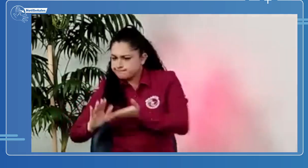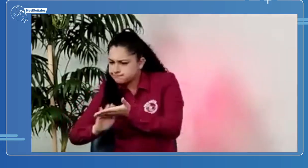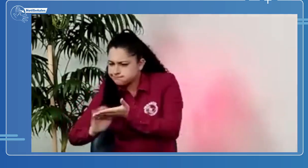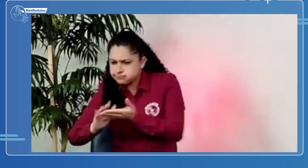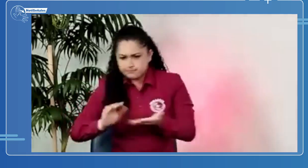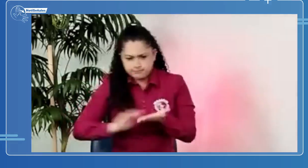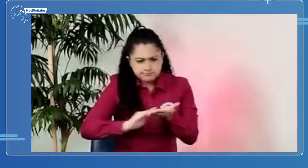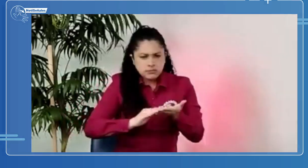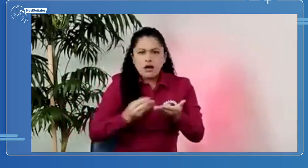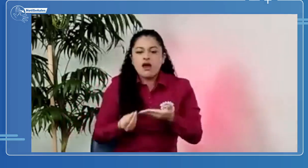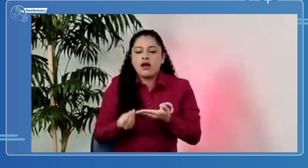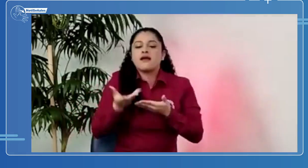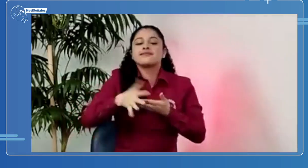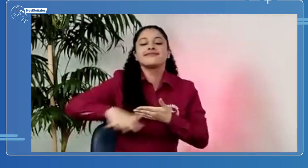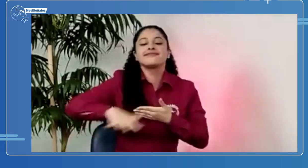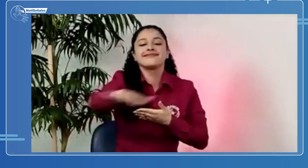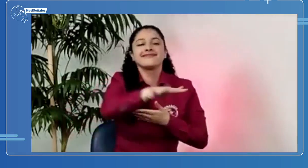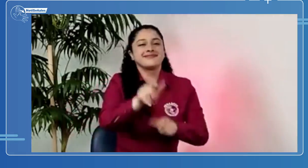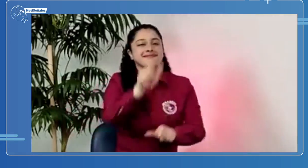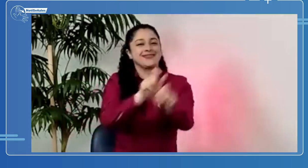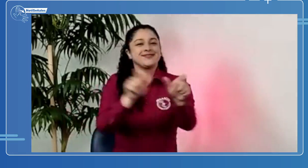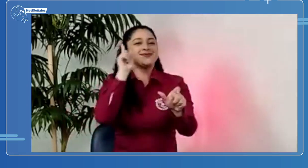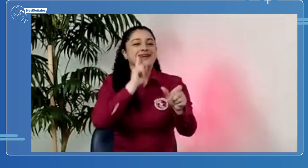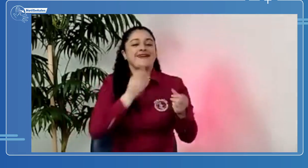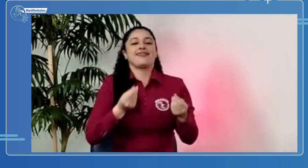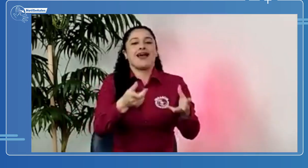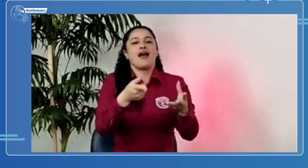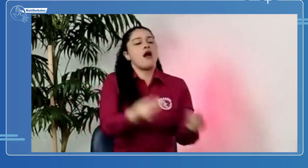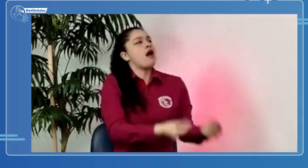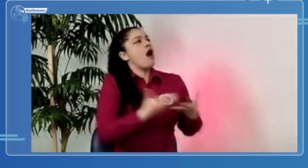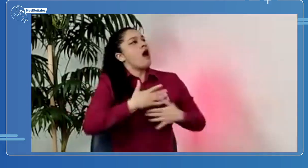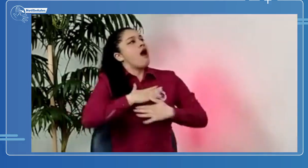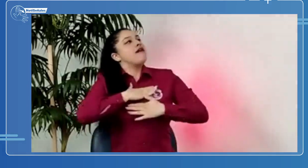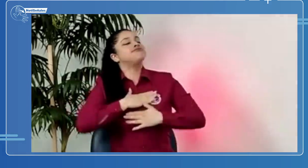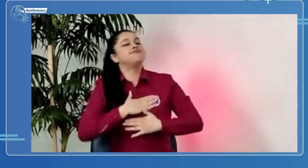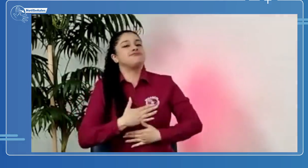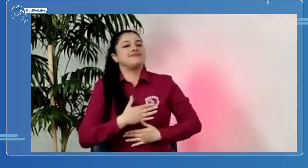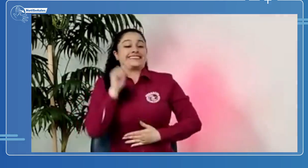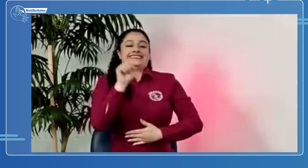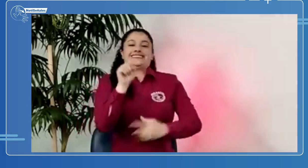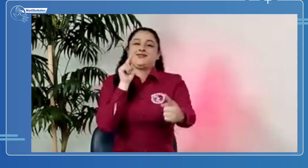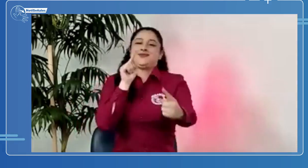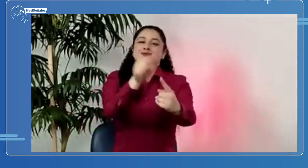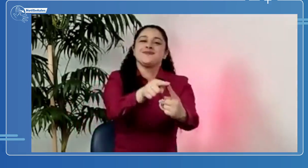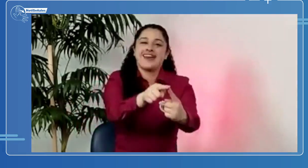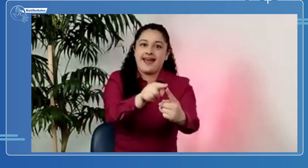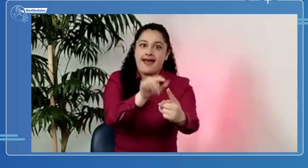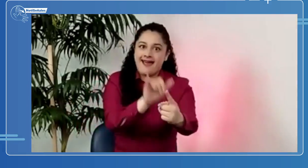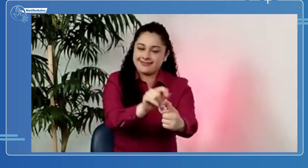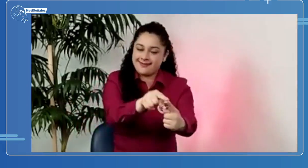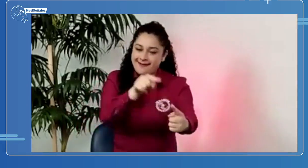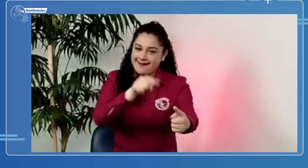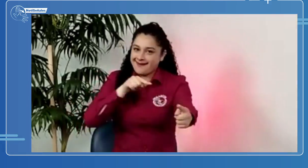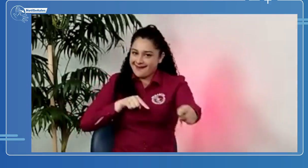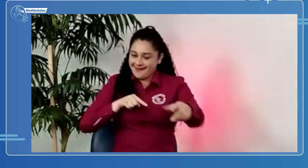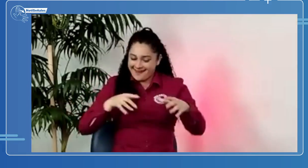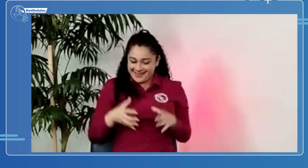alianzas y actividades que se ha podido tener, se ha podido dar como solución a diferentes aspectos de la comunidad sorda, que en últimas es nuestro